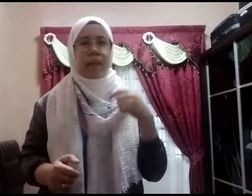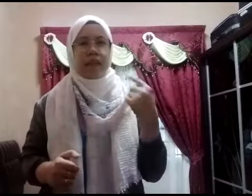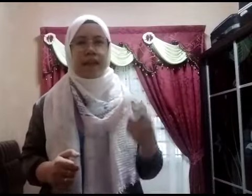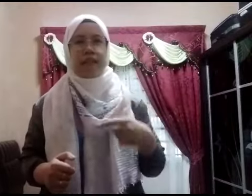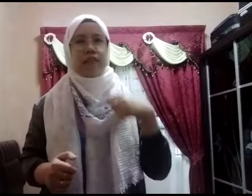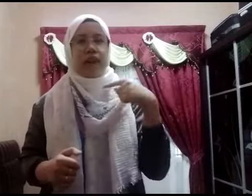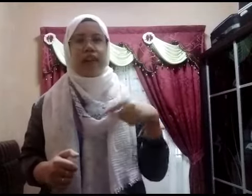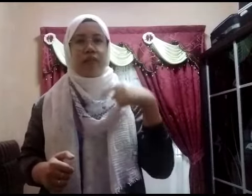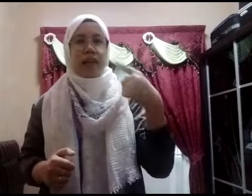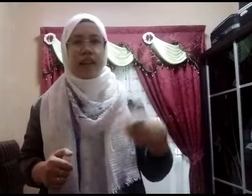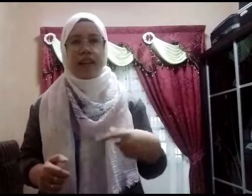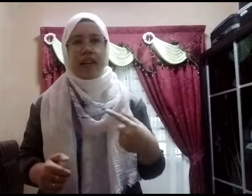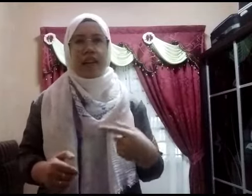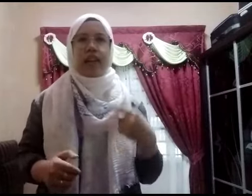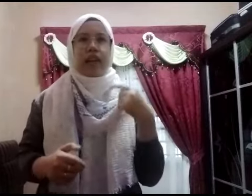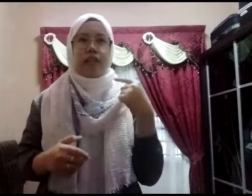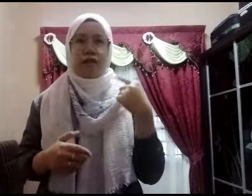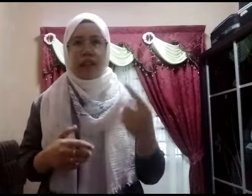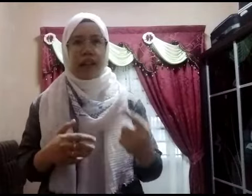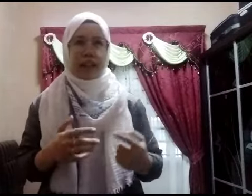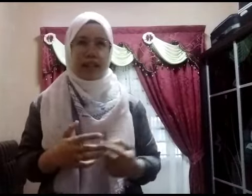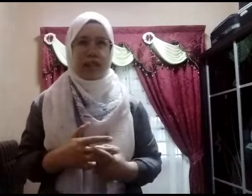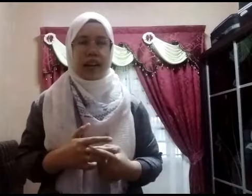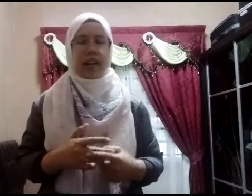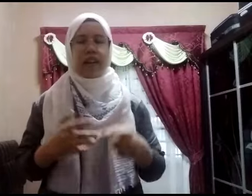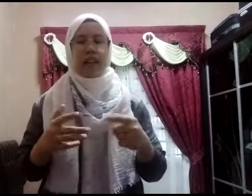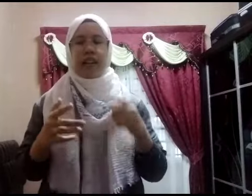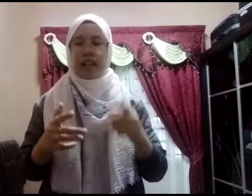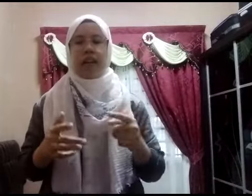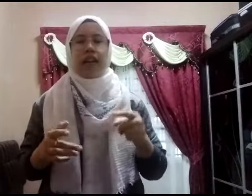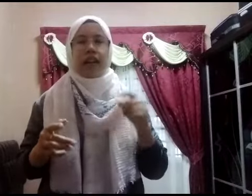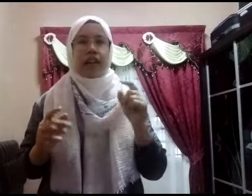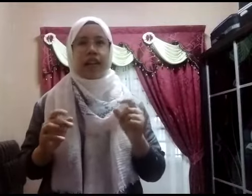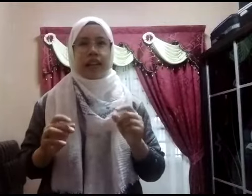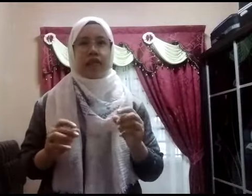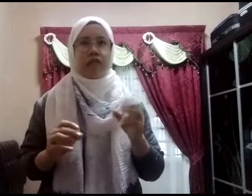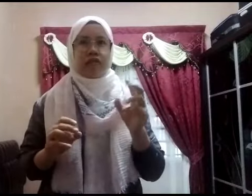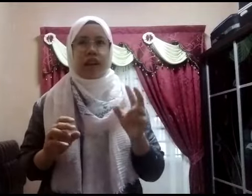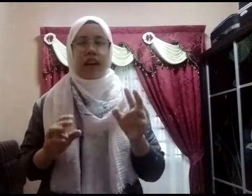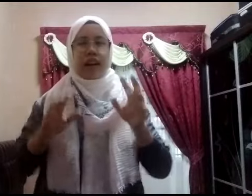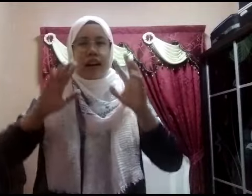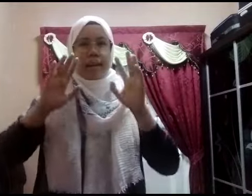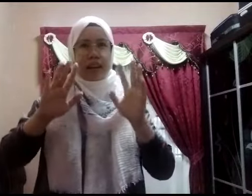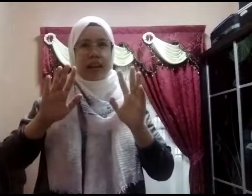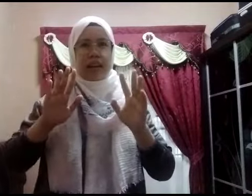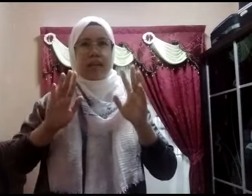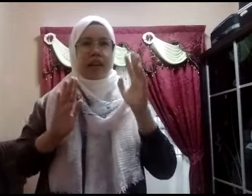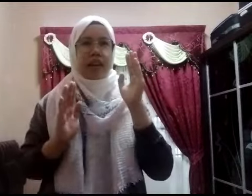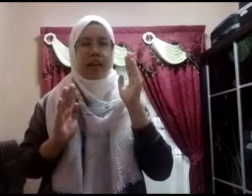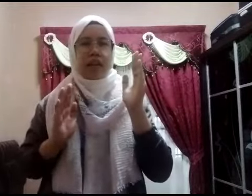menghasilkan satu elektromagnet, okay, iaitu field lah dekat situ kan. Okay, jadi kita dah tahu kedudukan magnet ni, magnet north